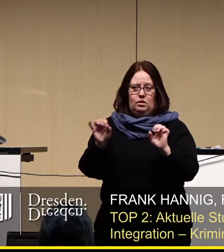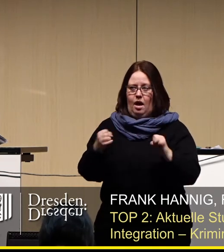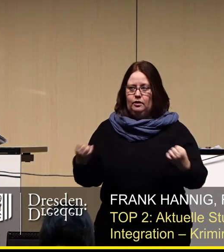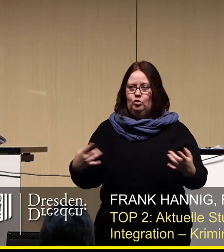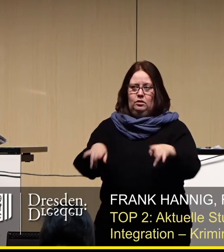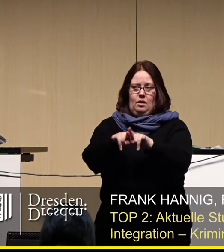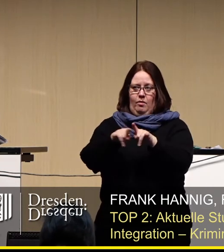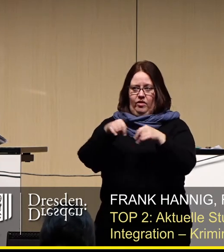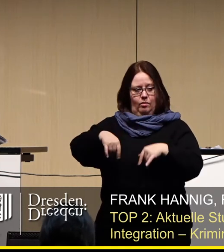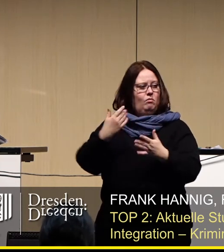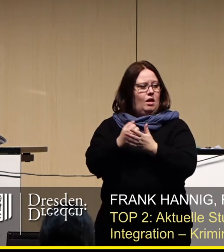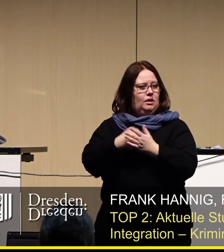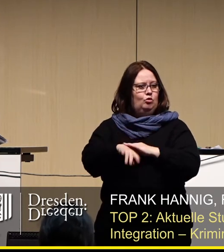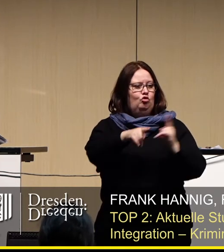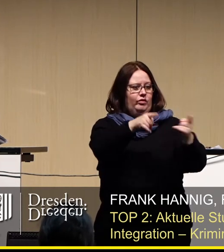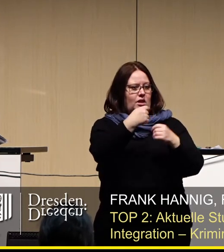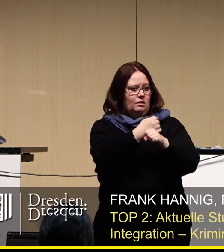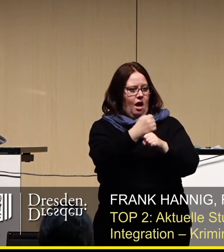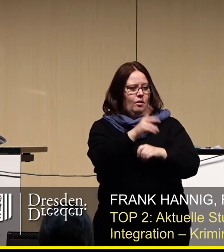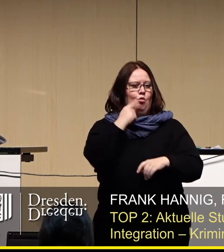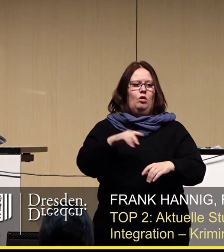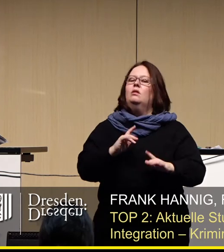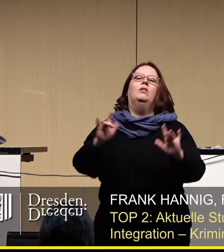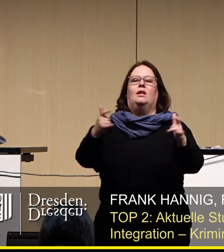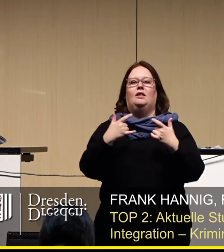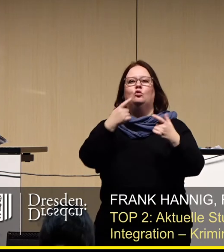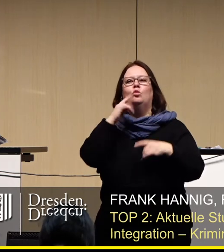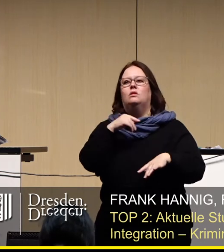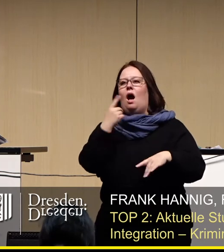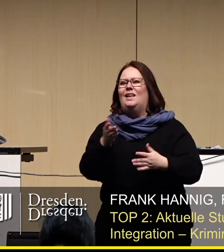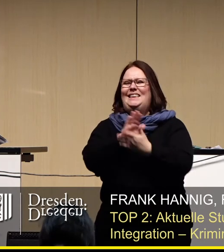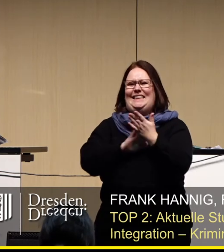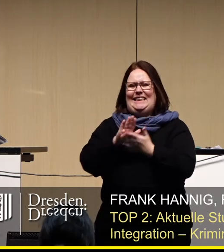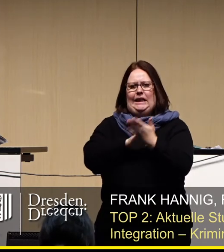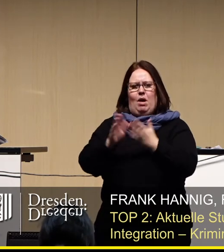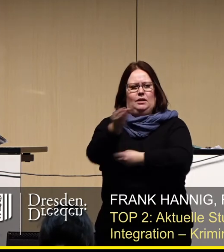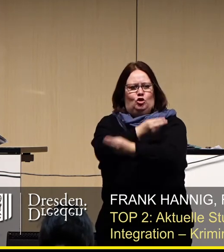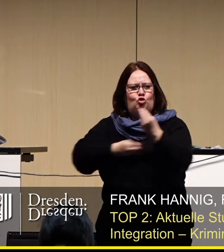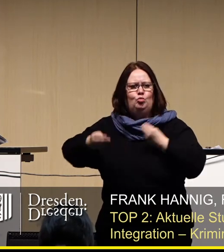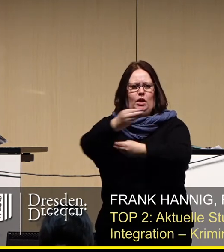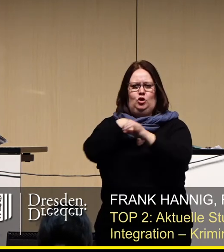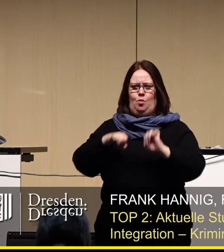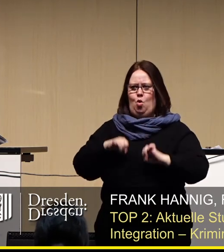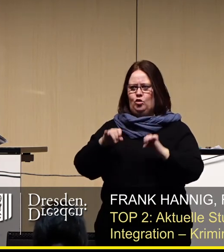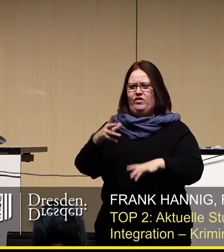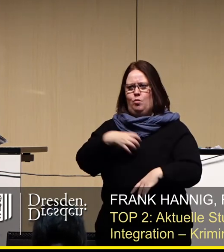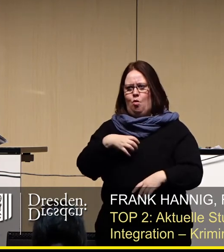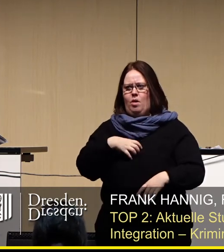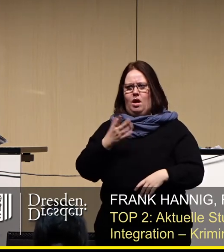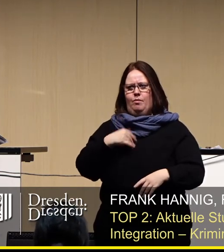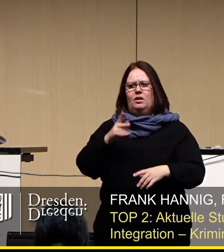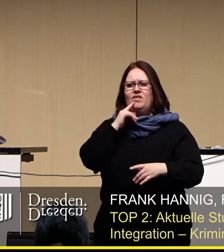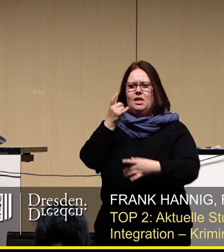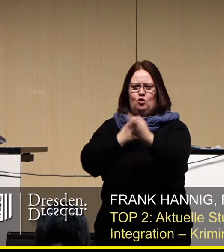genau das tun, was wir hier schon wieder tun, was Sie schon wieder tun. Sie grenzen wieder nur aus. Wir werden niemals ins Gespräch kommen über das Problem einer